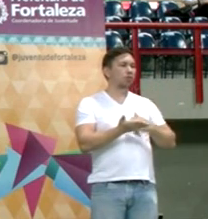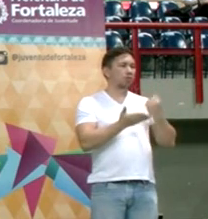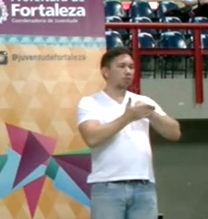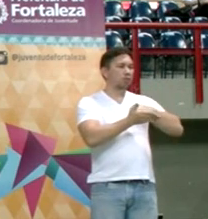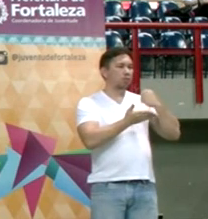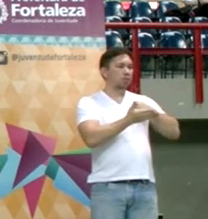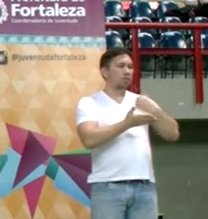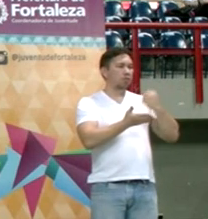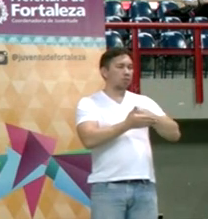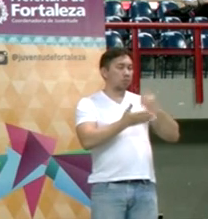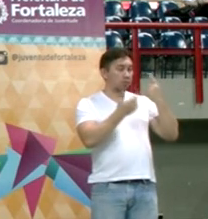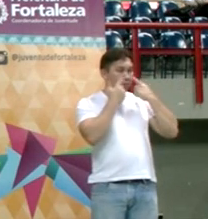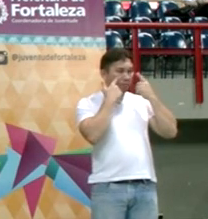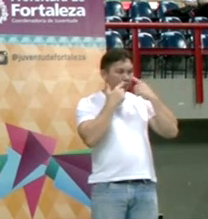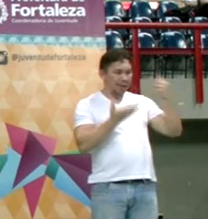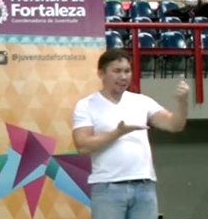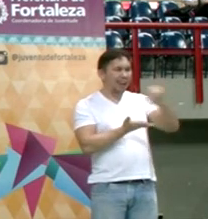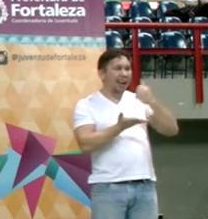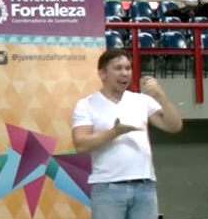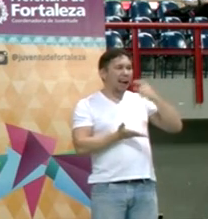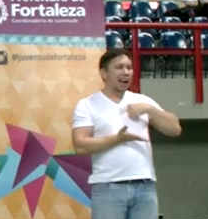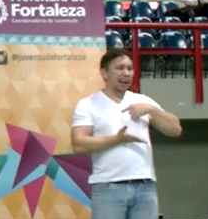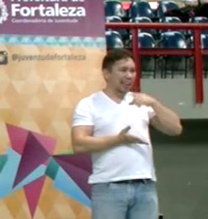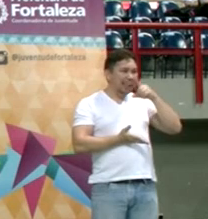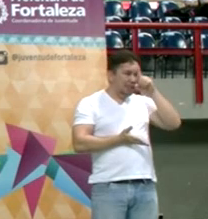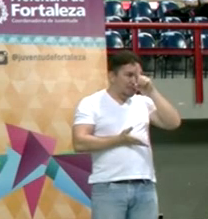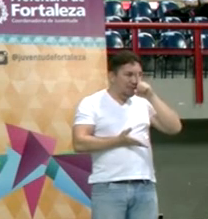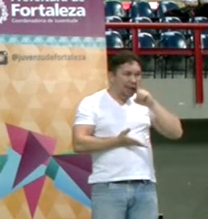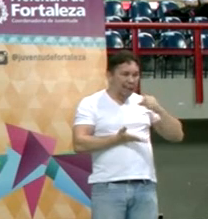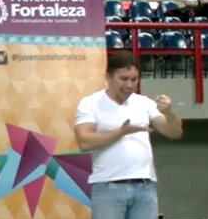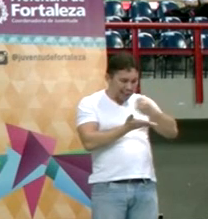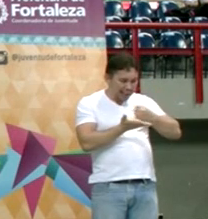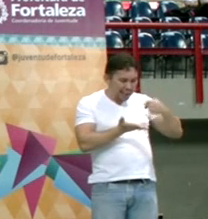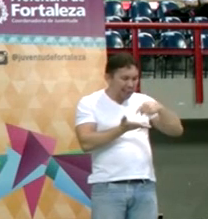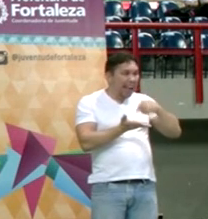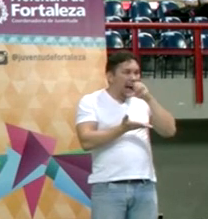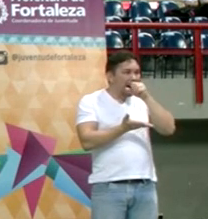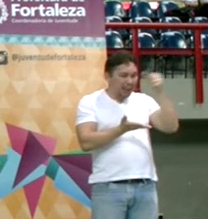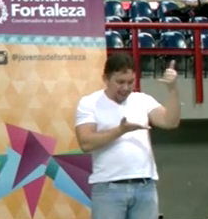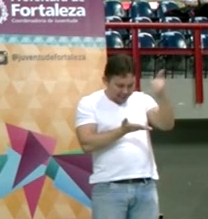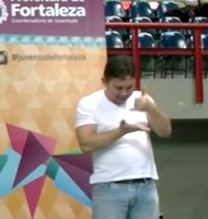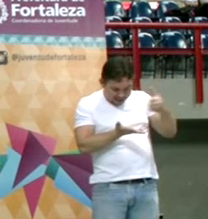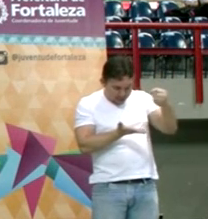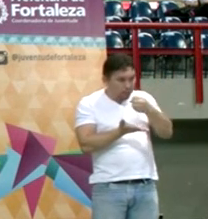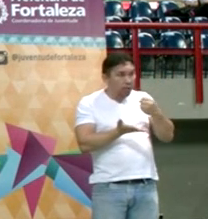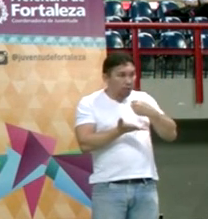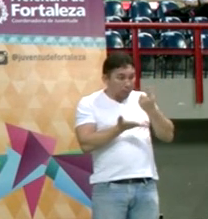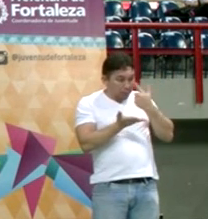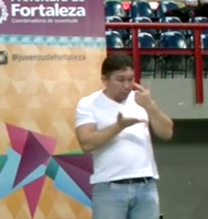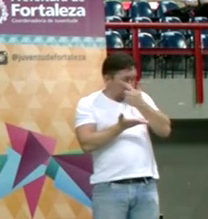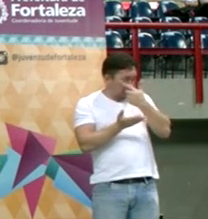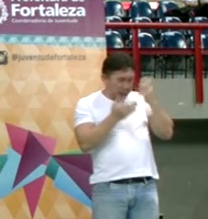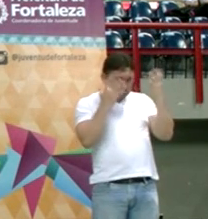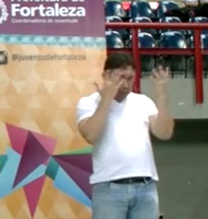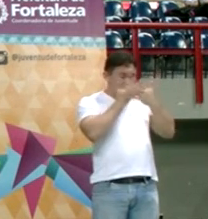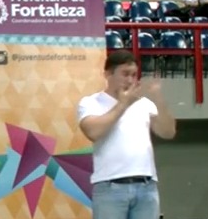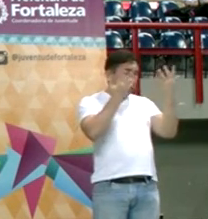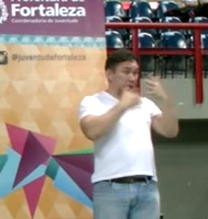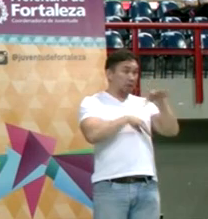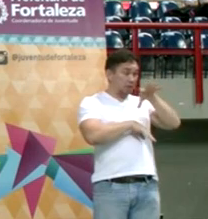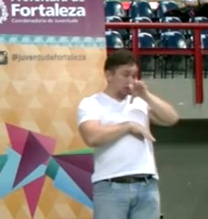bomba era de gás mostarda. A mostarda em alta concentração cegava, deixava a